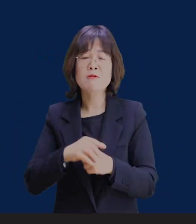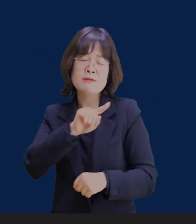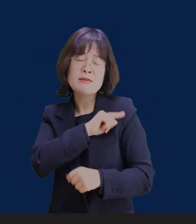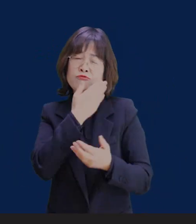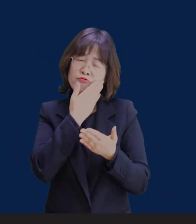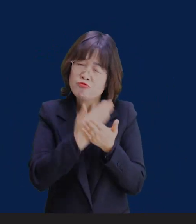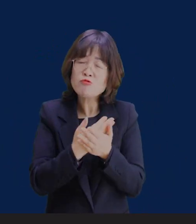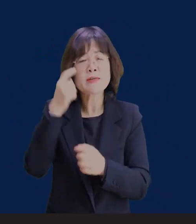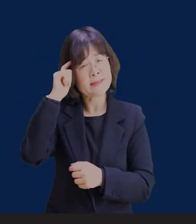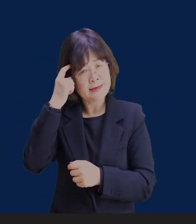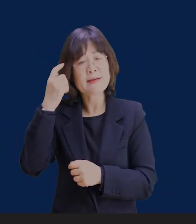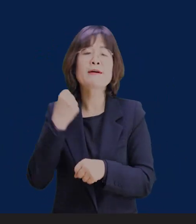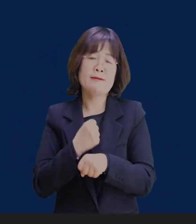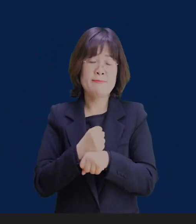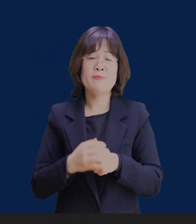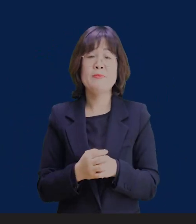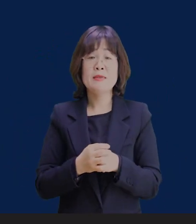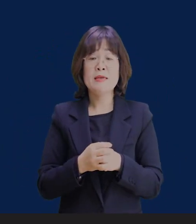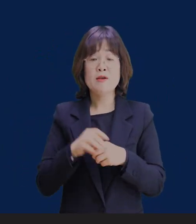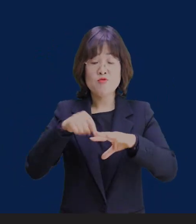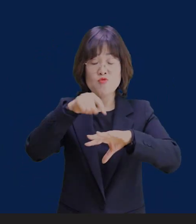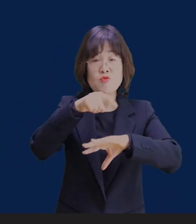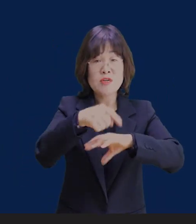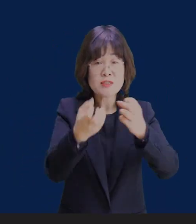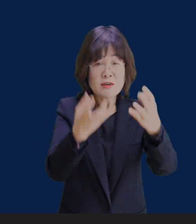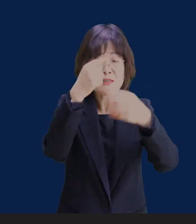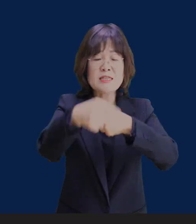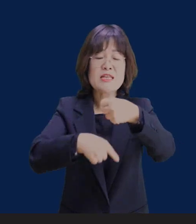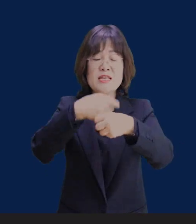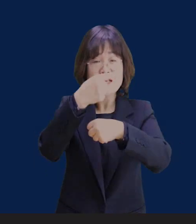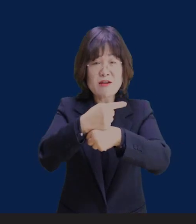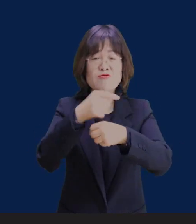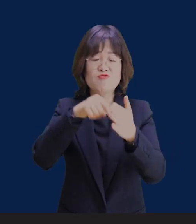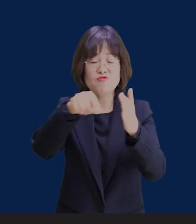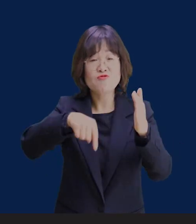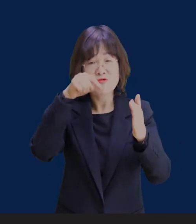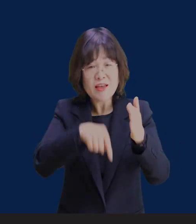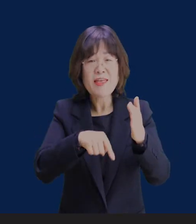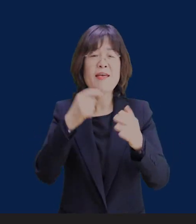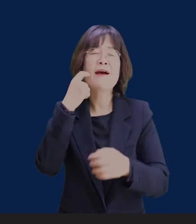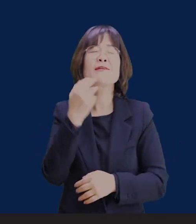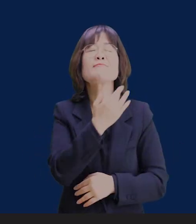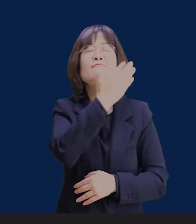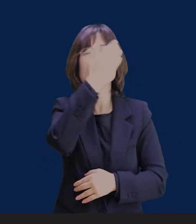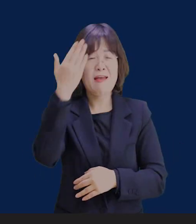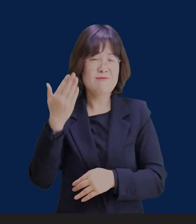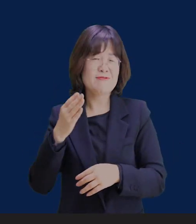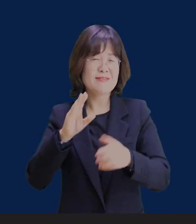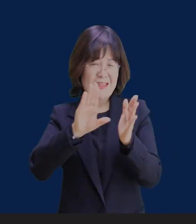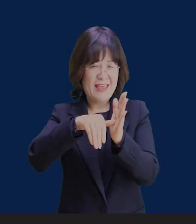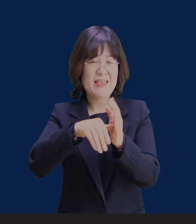순례의 시기였습니다. 6월절 기간은 1년 중 가장 아름다운 계절이라 할 수 있습니다. 겨우내